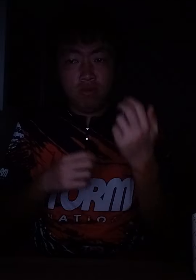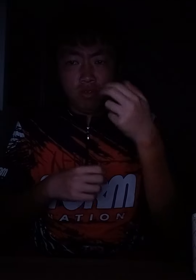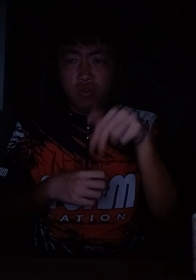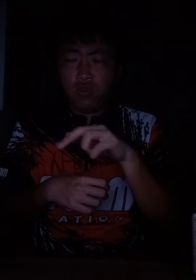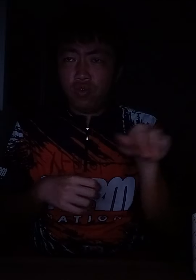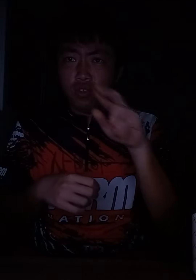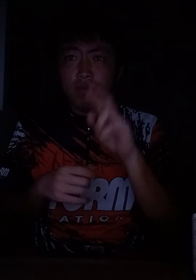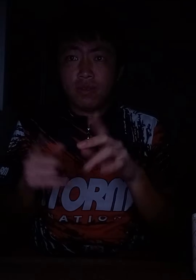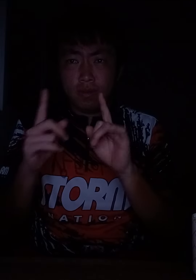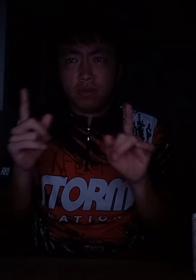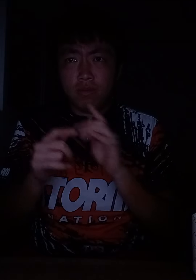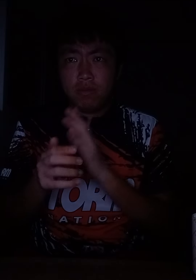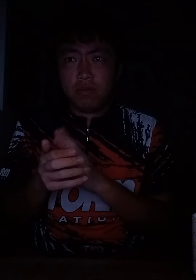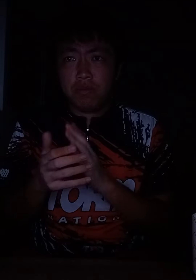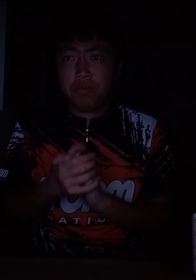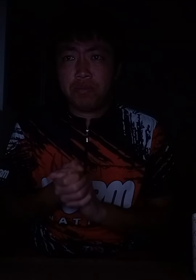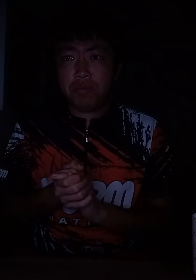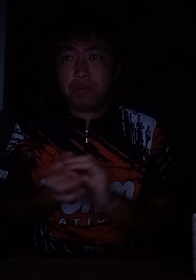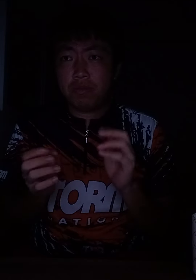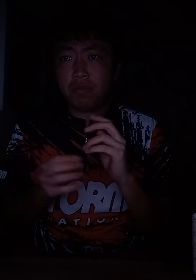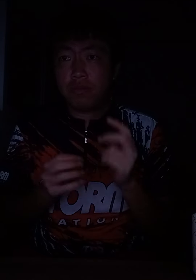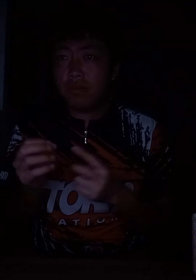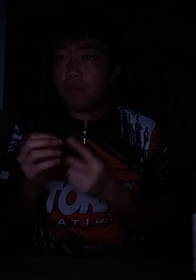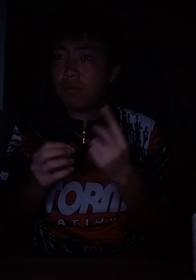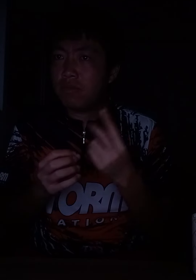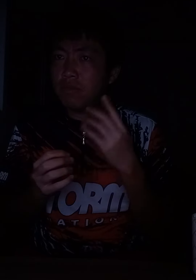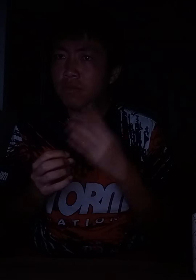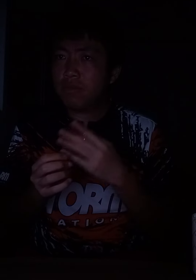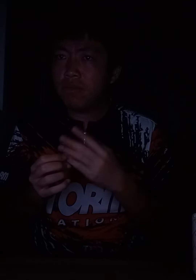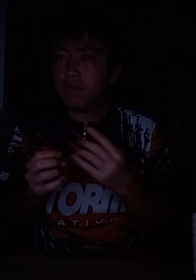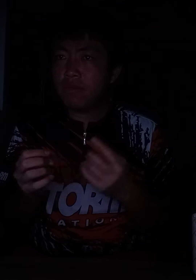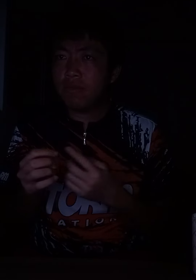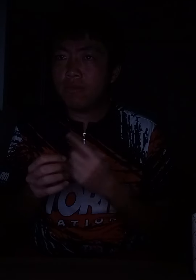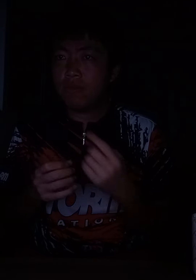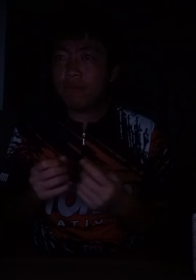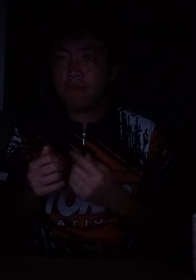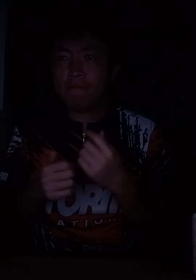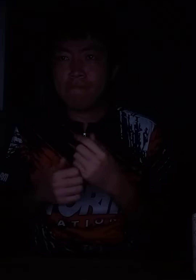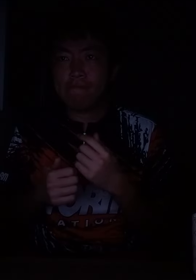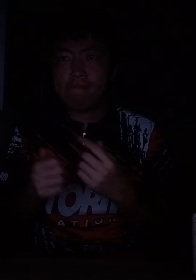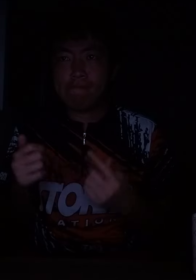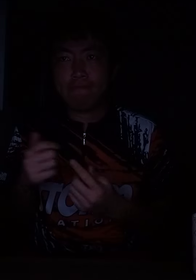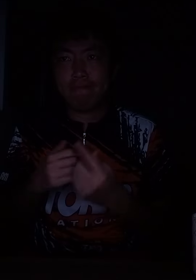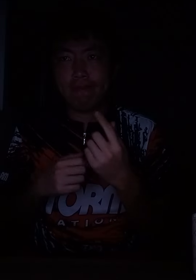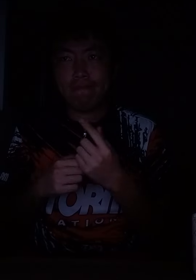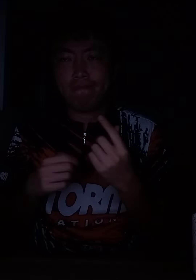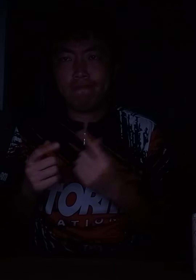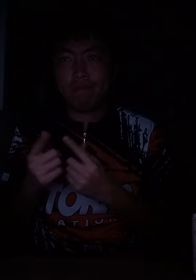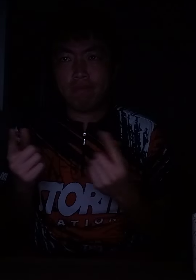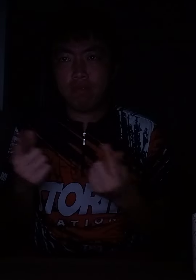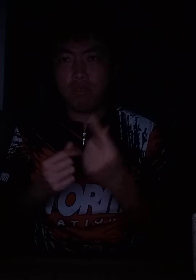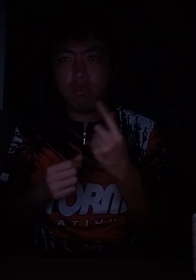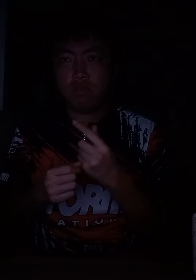치료를 받는 전력은 없는데 네. 흉기를 가지고 다니는 이유가 마음을 편안하게 된다. 그러니까 이 얘기가 가장 전형적으로 망상장애 환자들에게